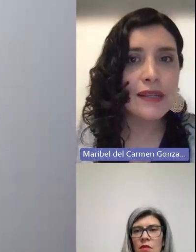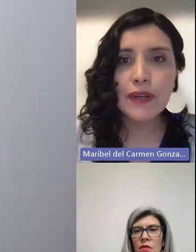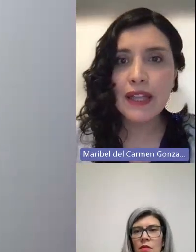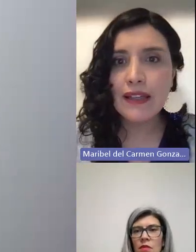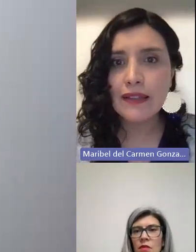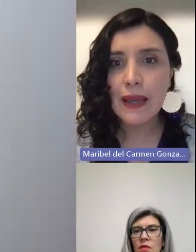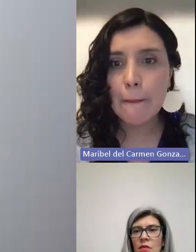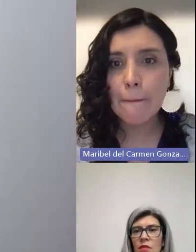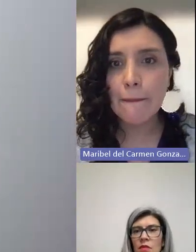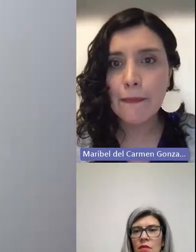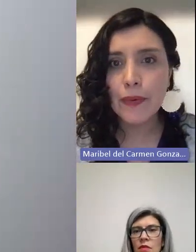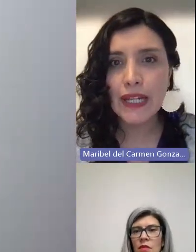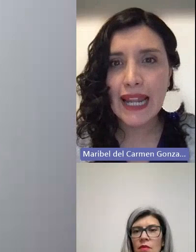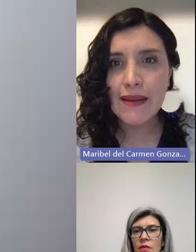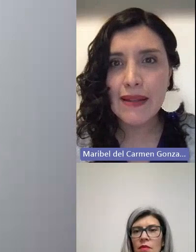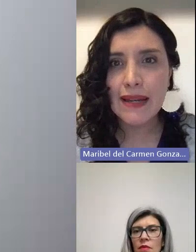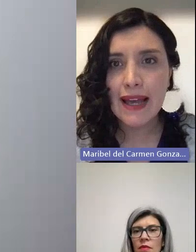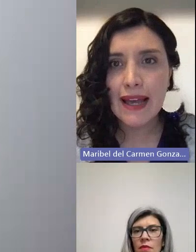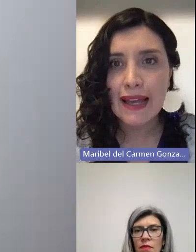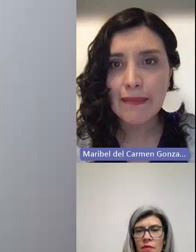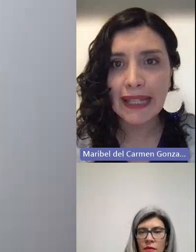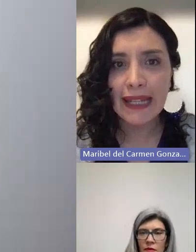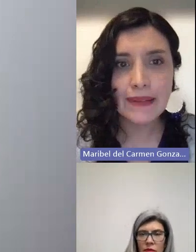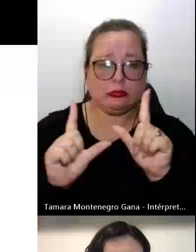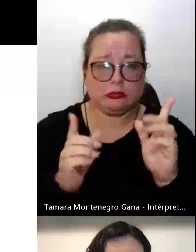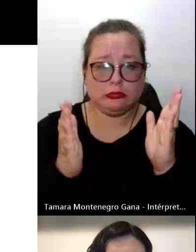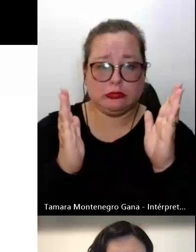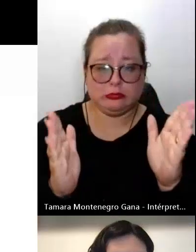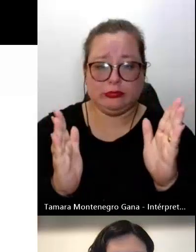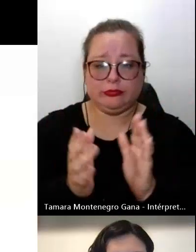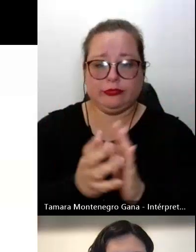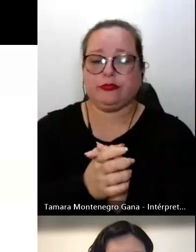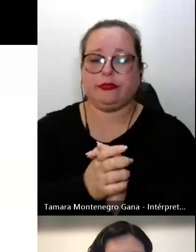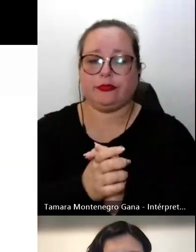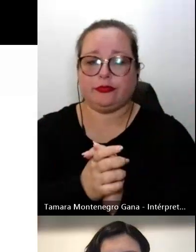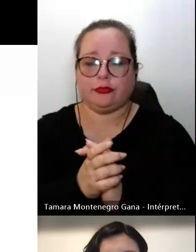No sé si puedes poner la imagen.